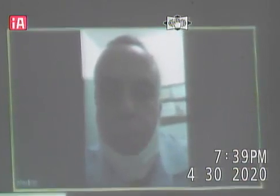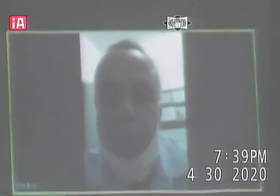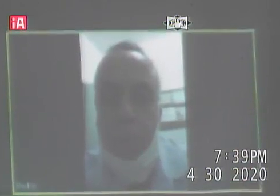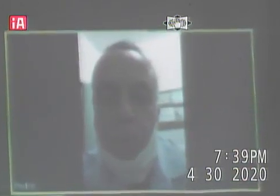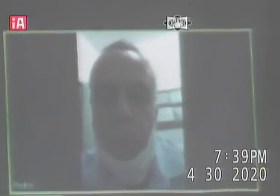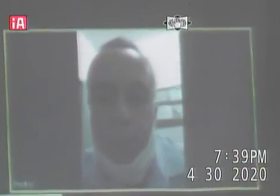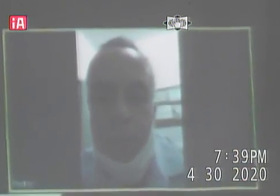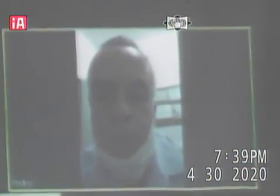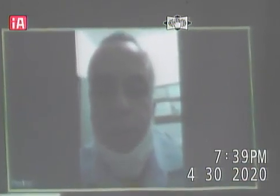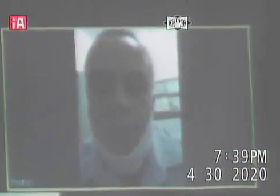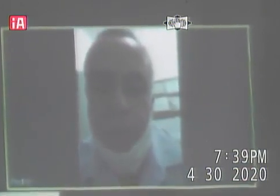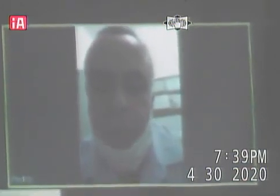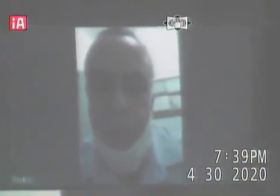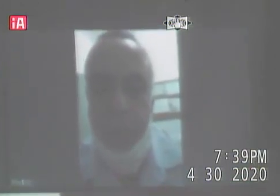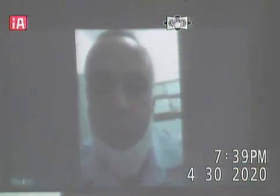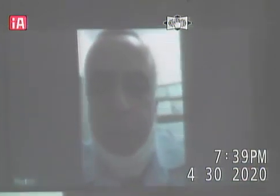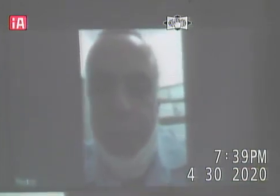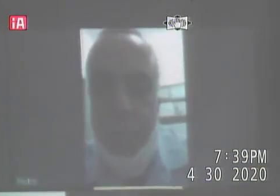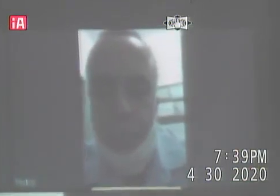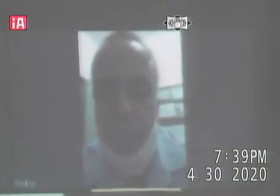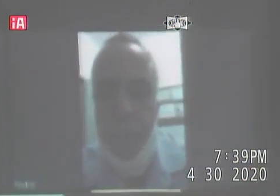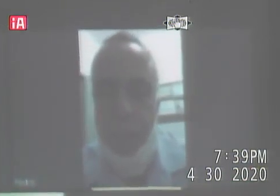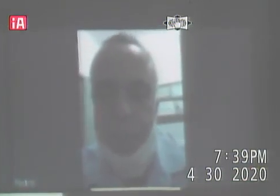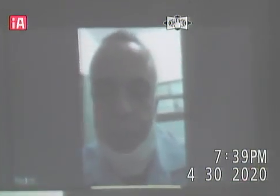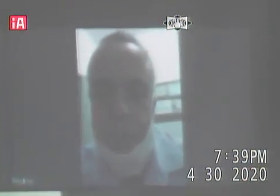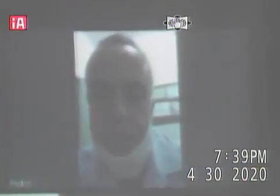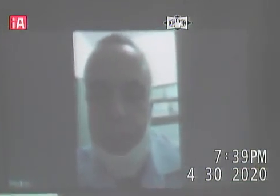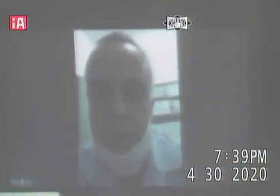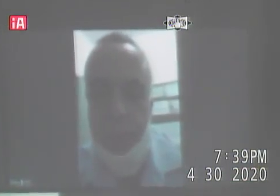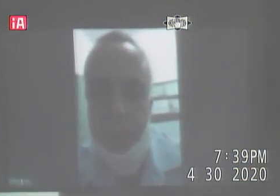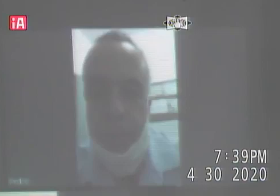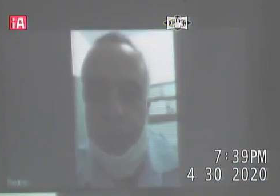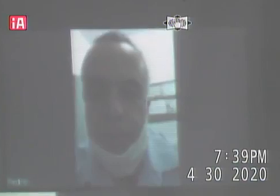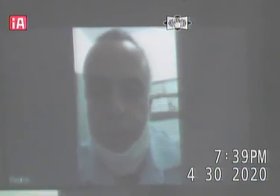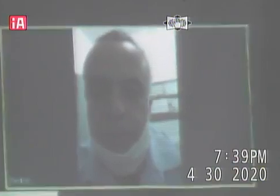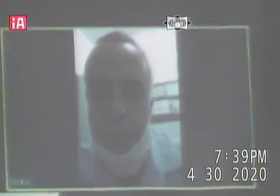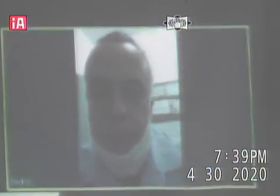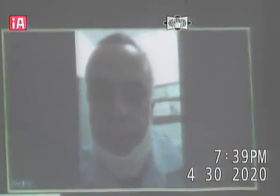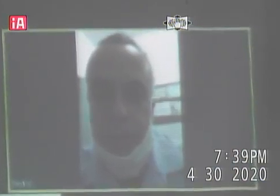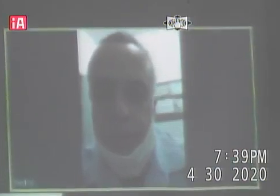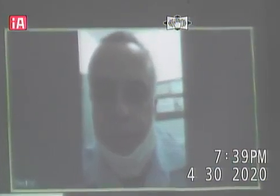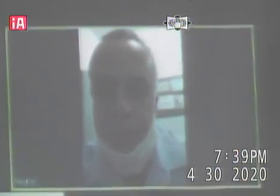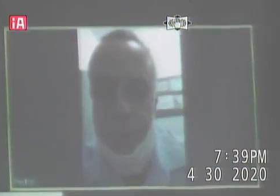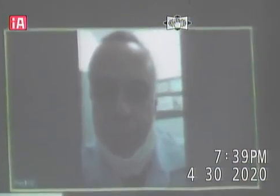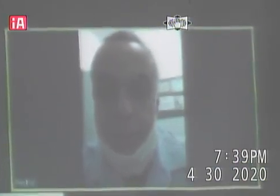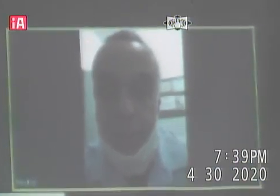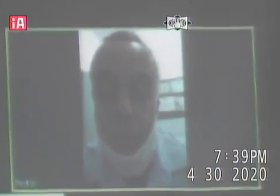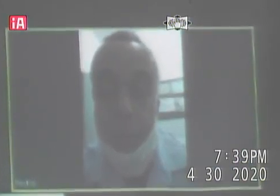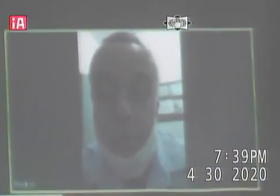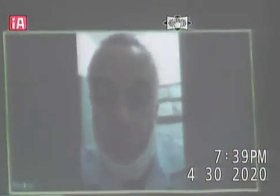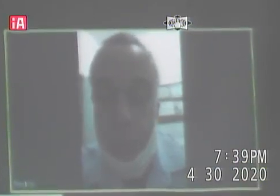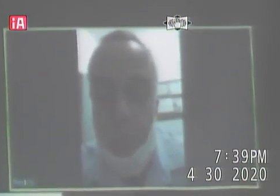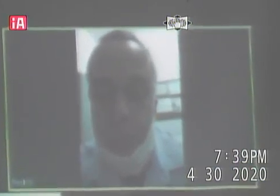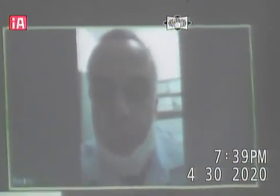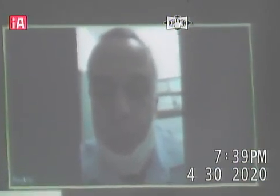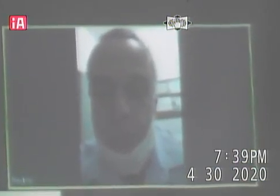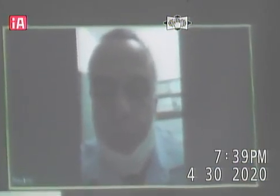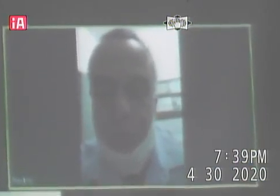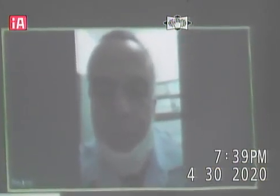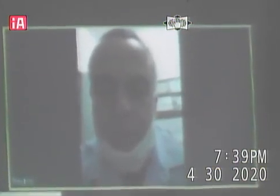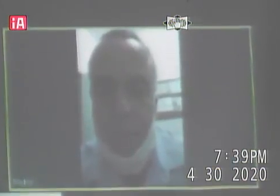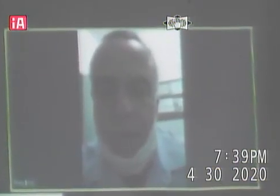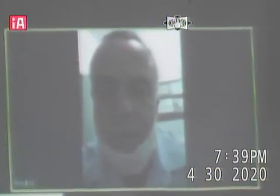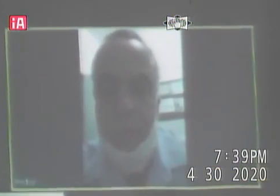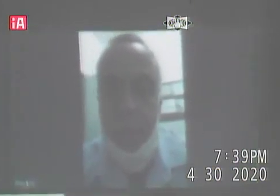pessoas peguem um Covid-19 R$100. Isso é por dia. As pessoas precisam